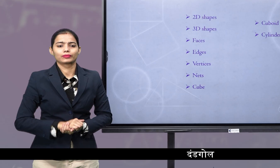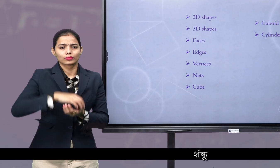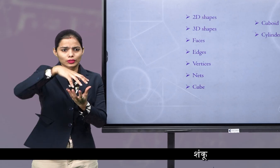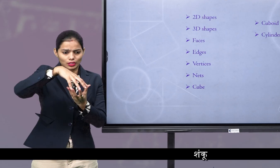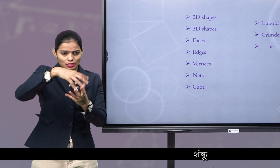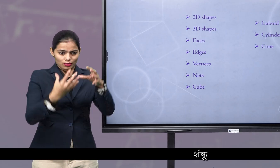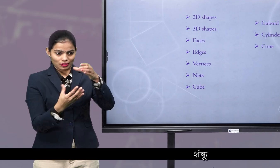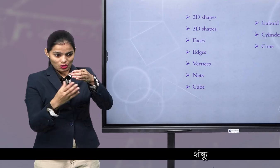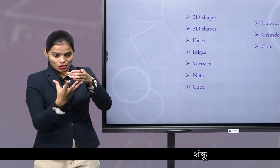शंकू,